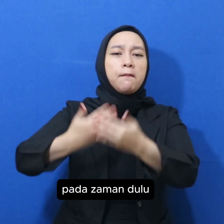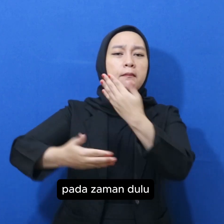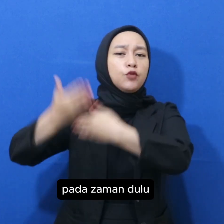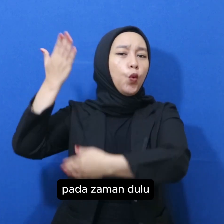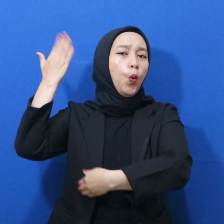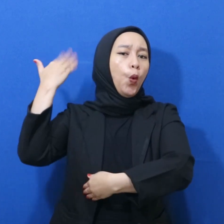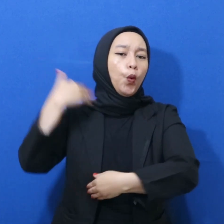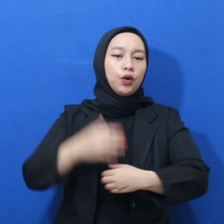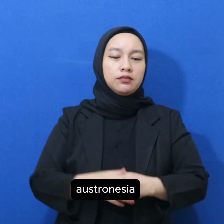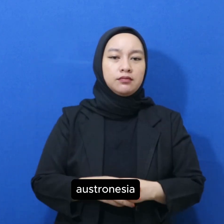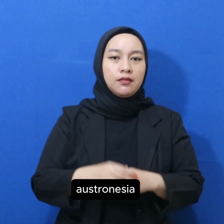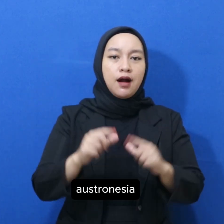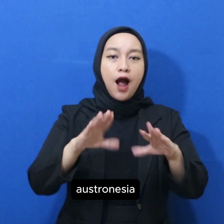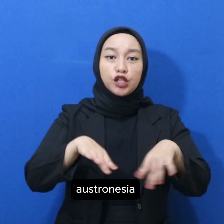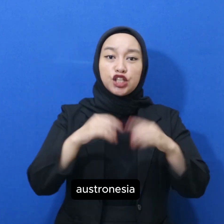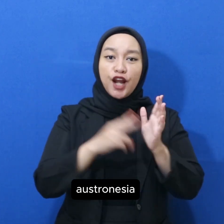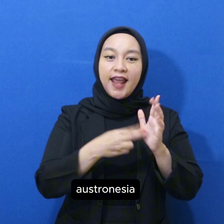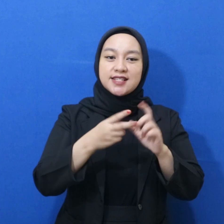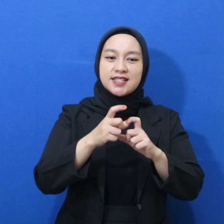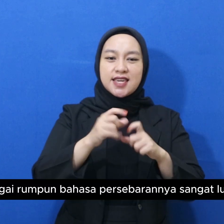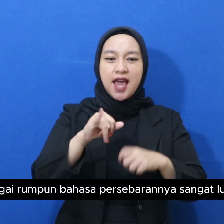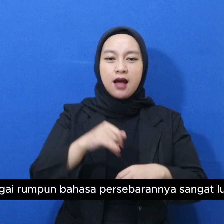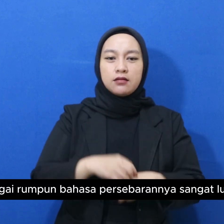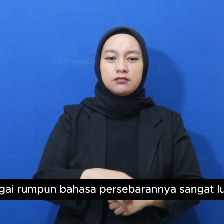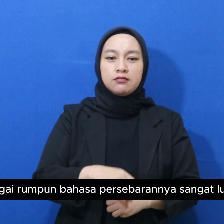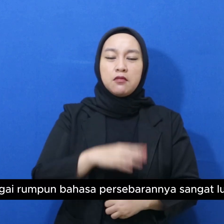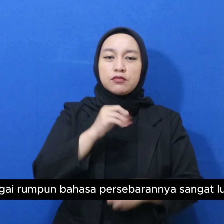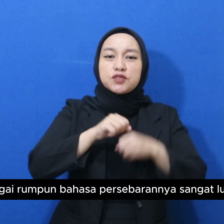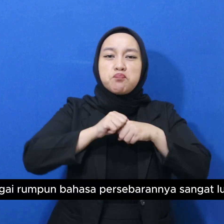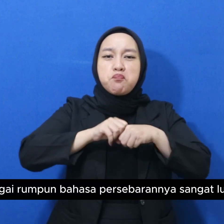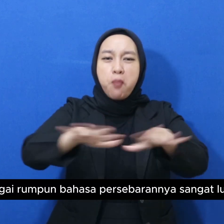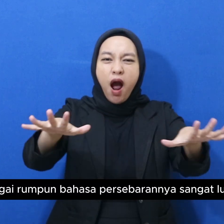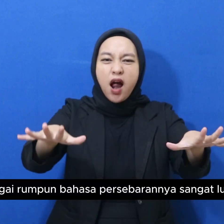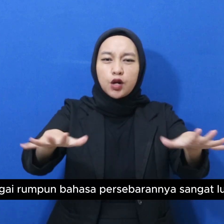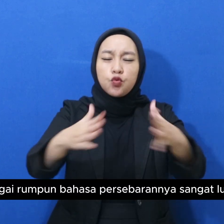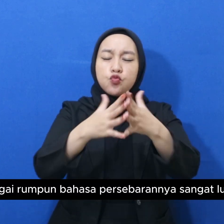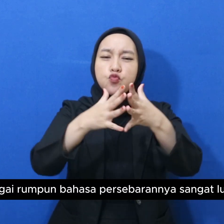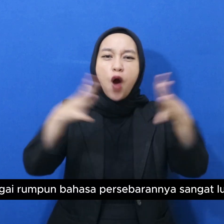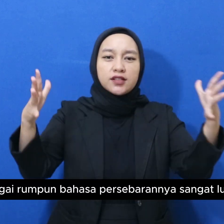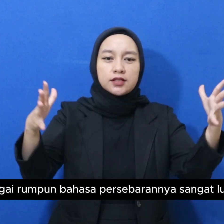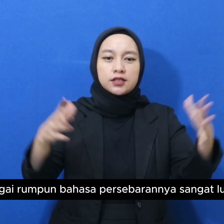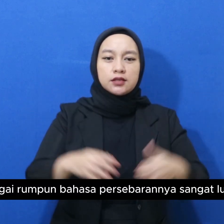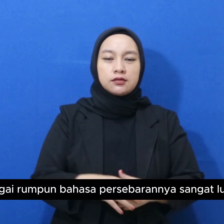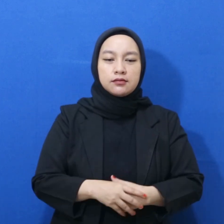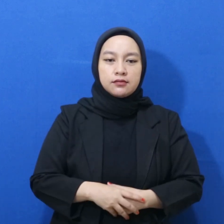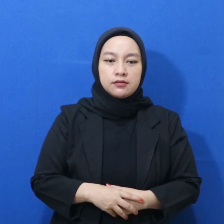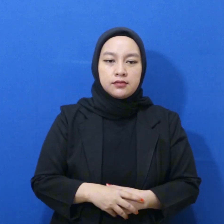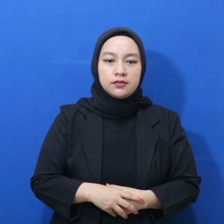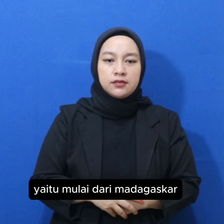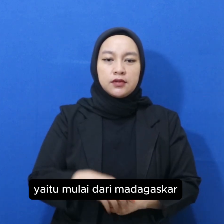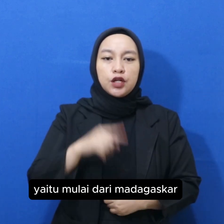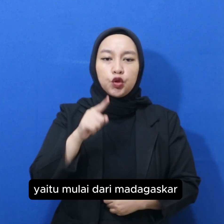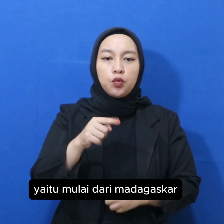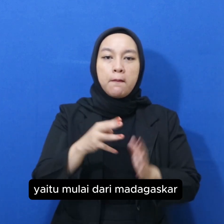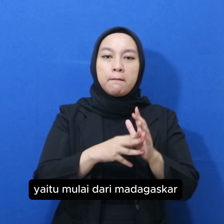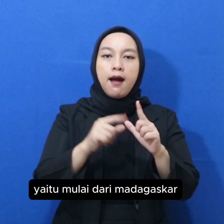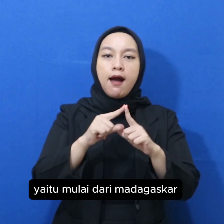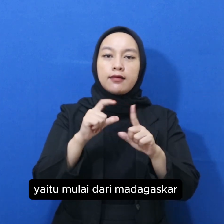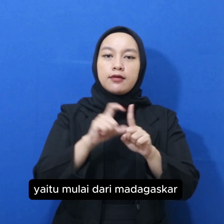dulu. Austronesia sebagai rumpun bahasa persebarannya sangat luas, yaitu mulai